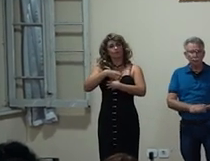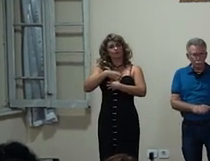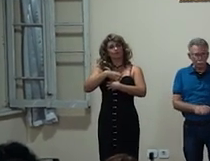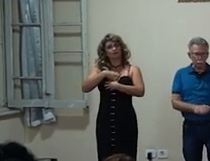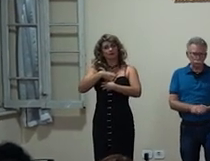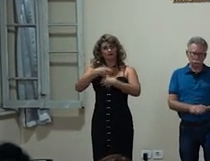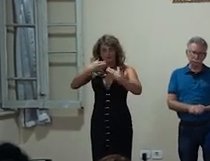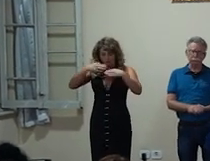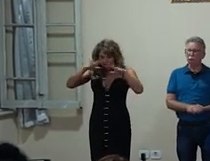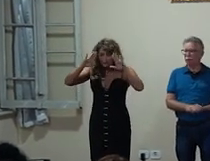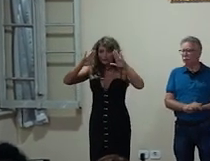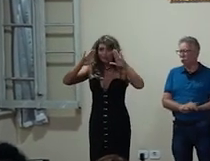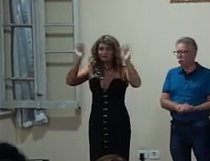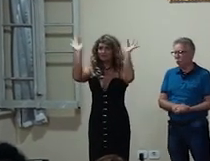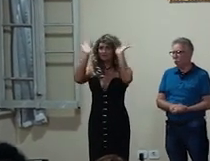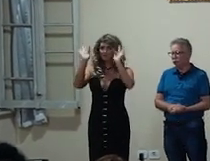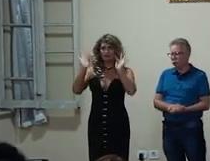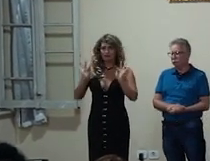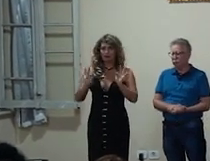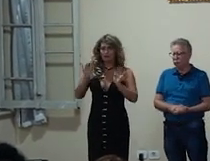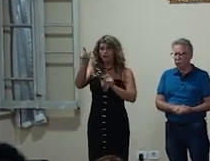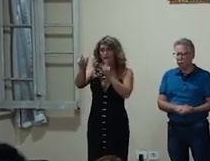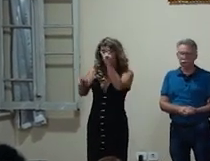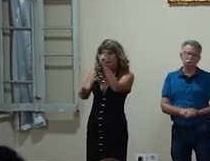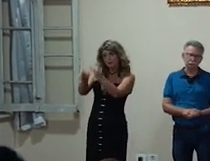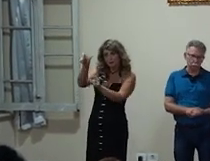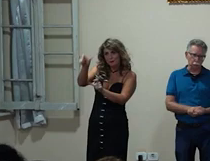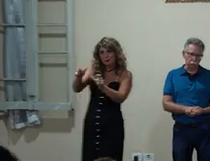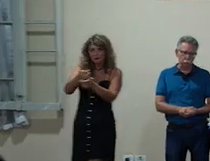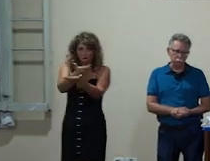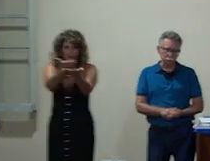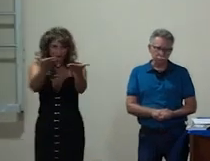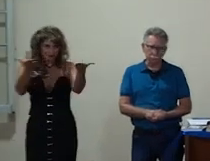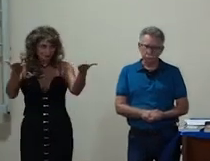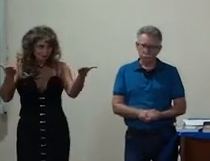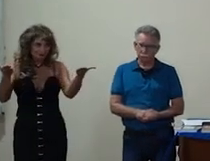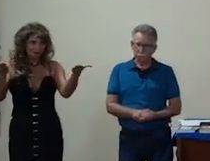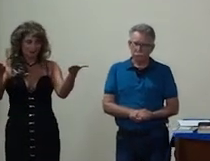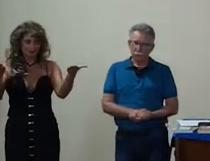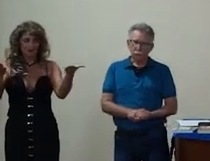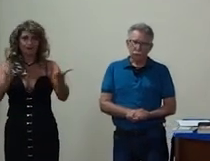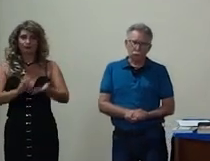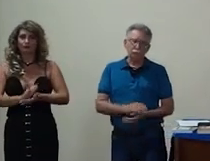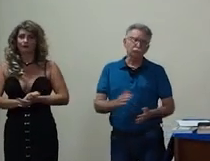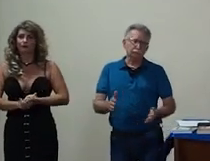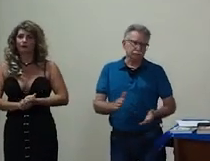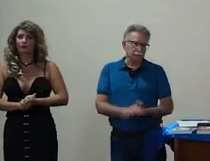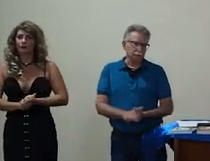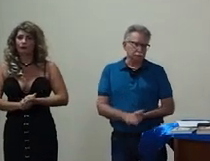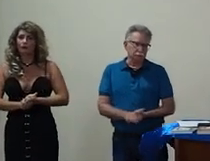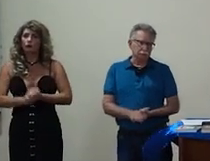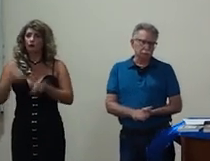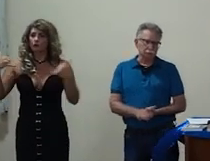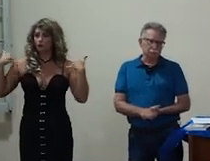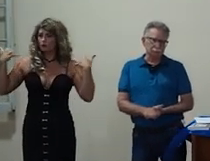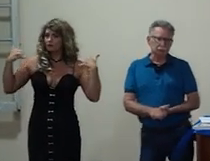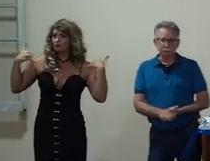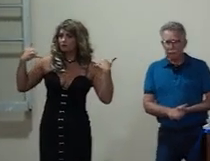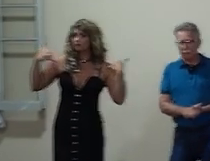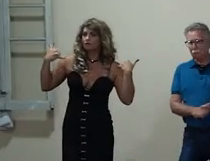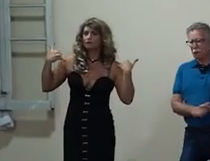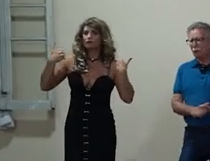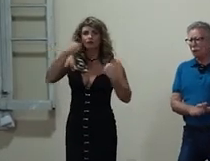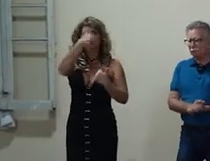sente-se honrado e feliz com a presença de vocês todos. No aniversário de